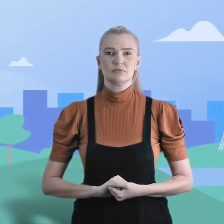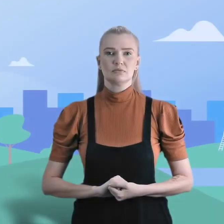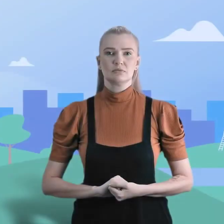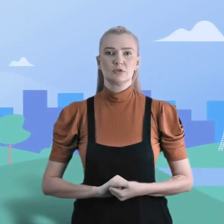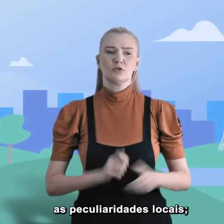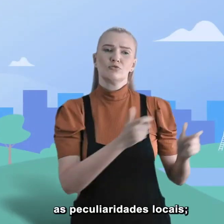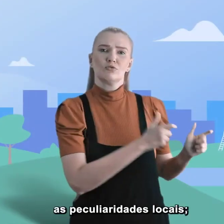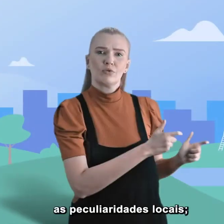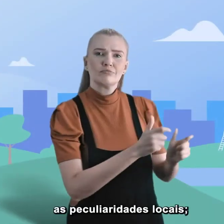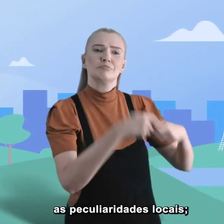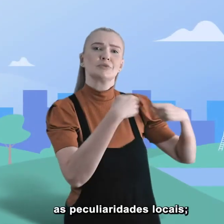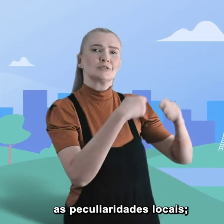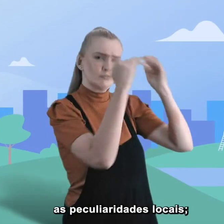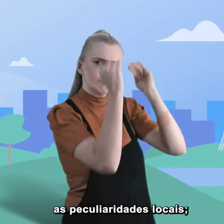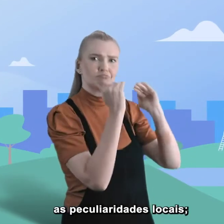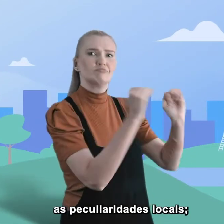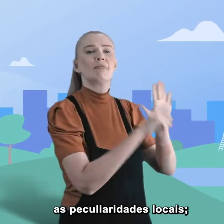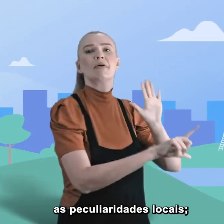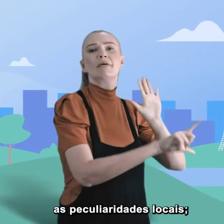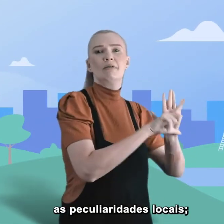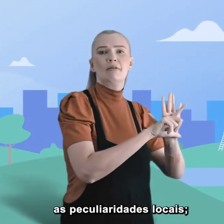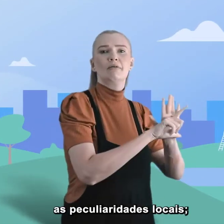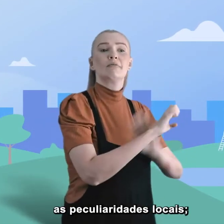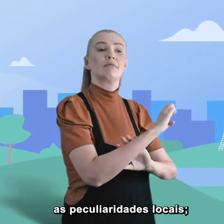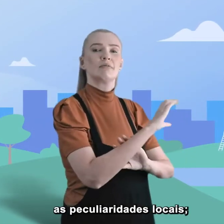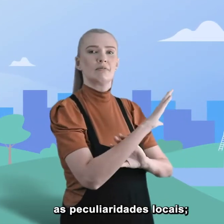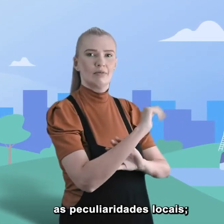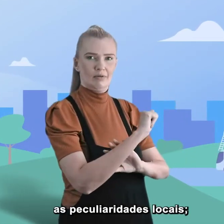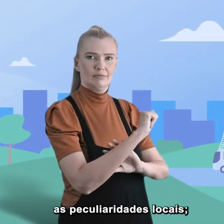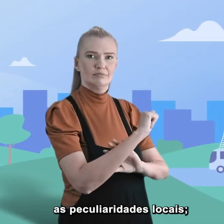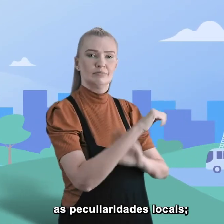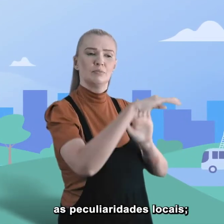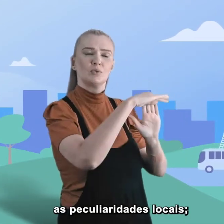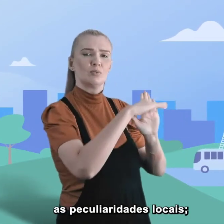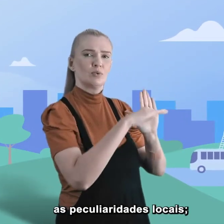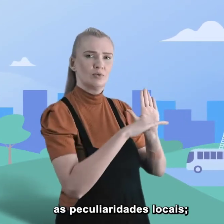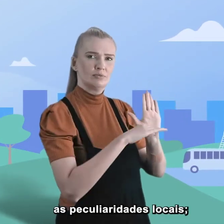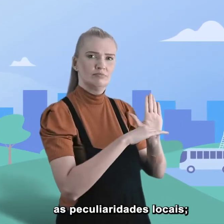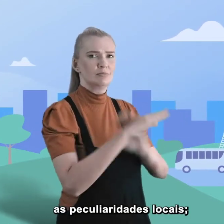as peculiaridades locais,